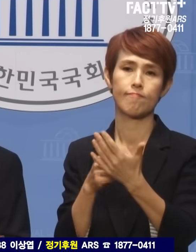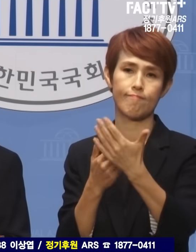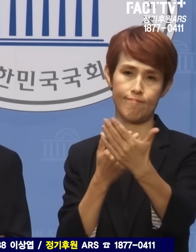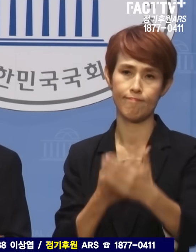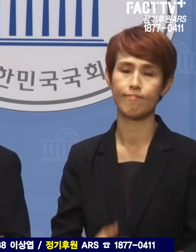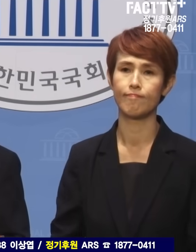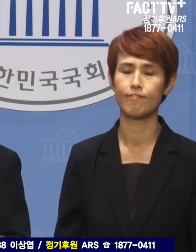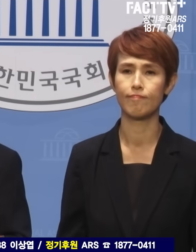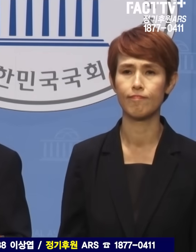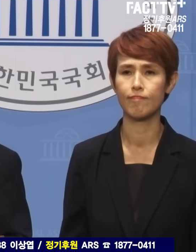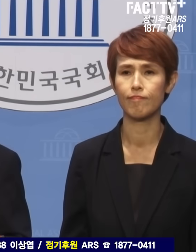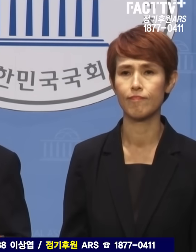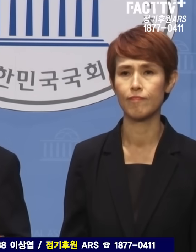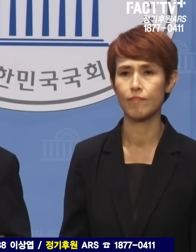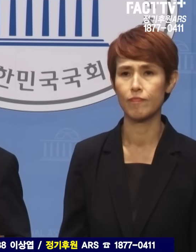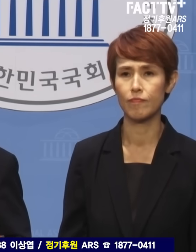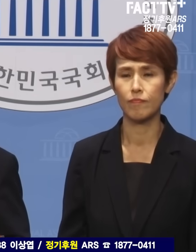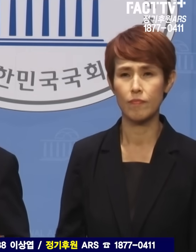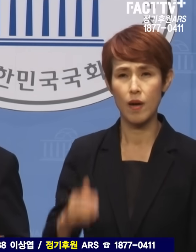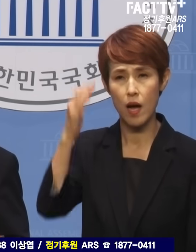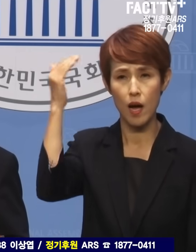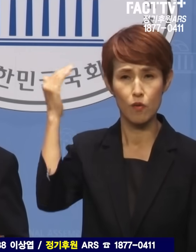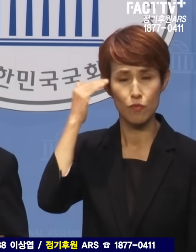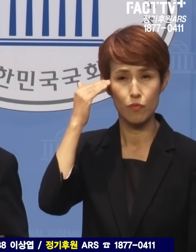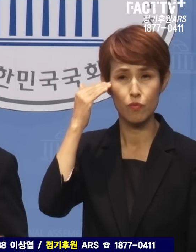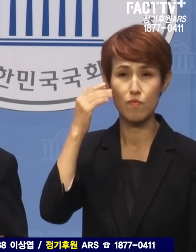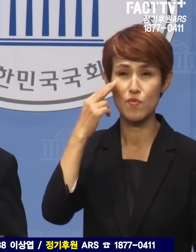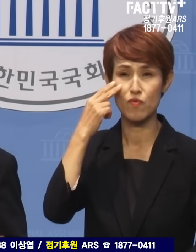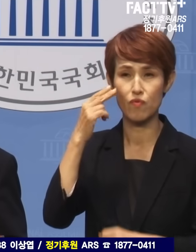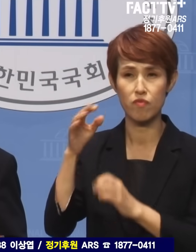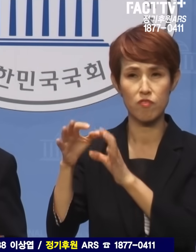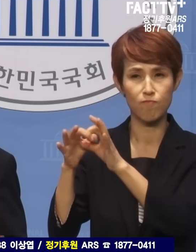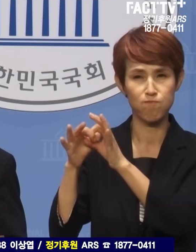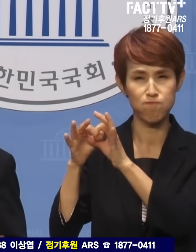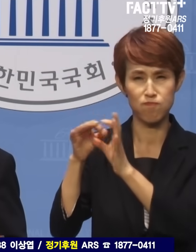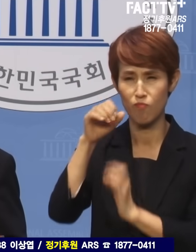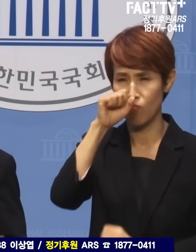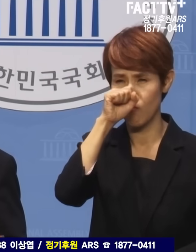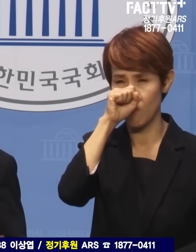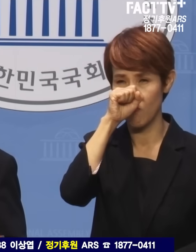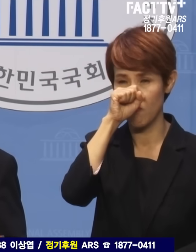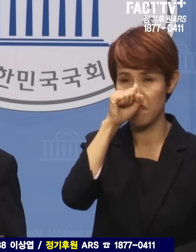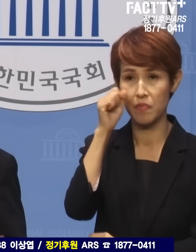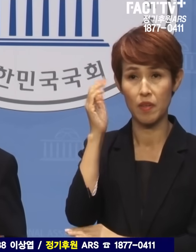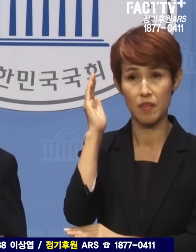있니다 요새 한미동맹이 더할 없이